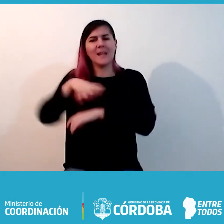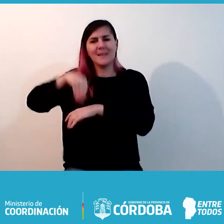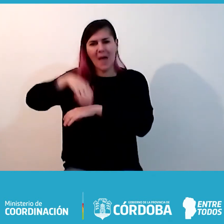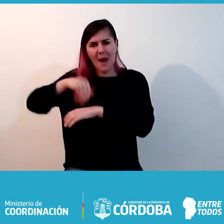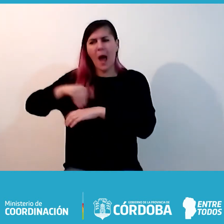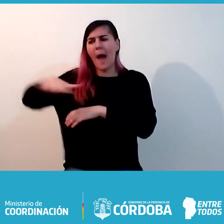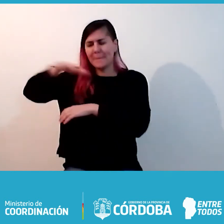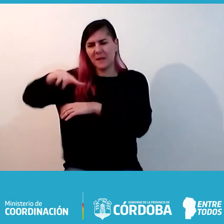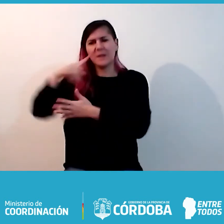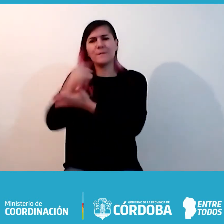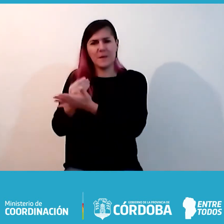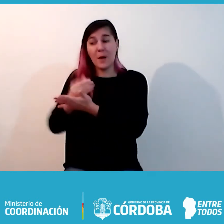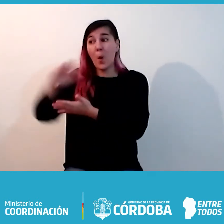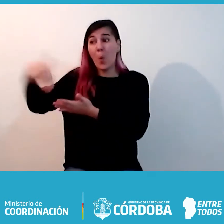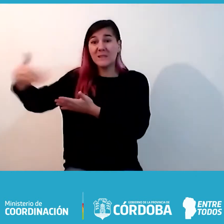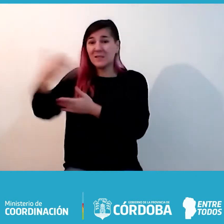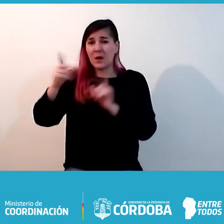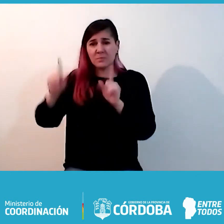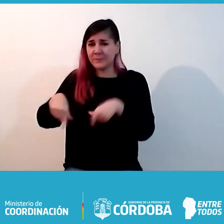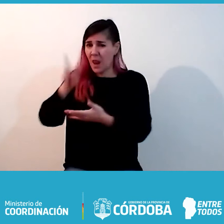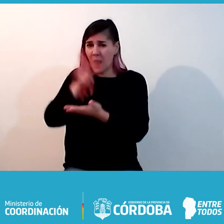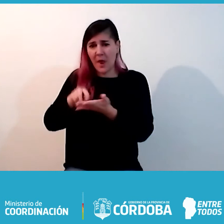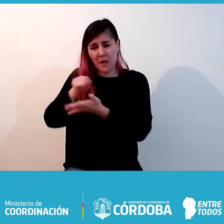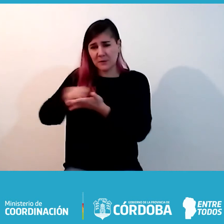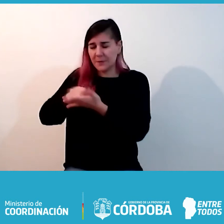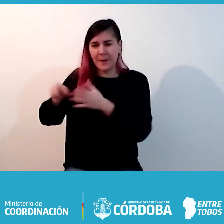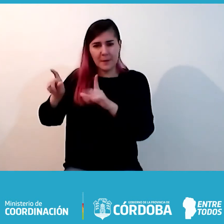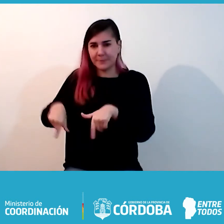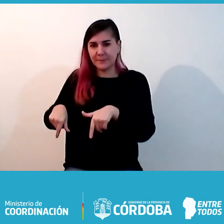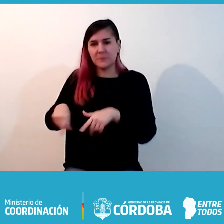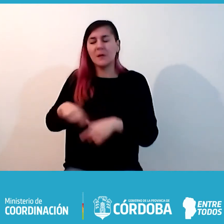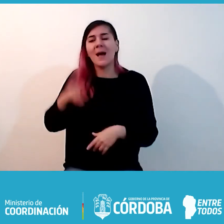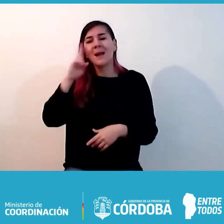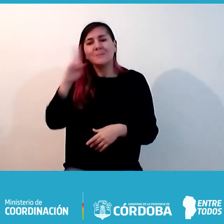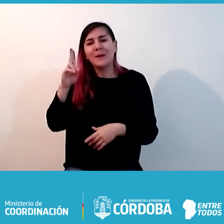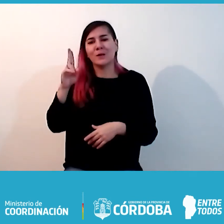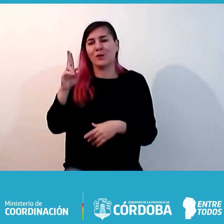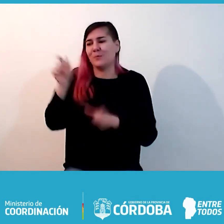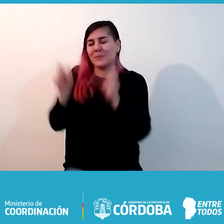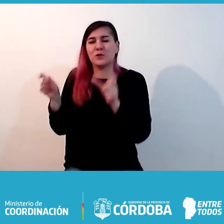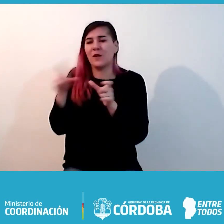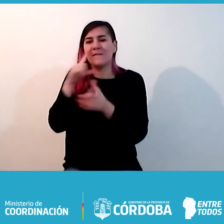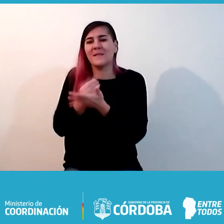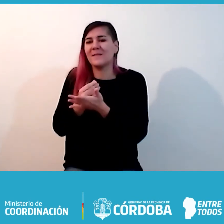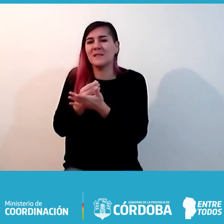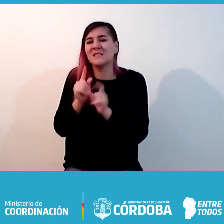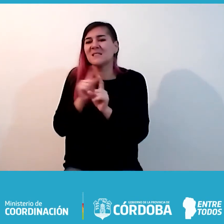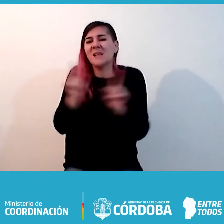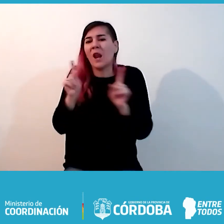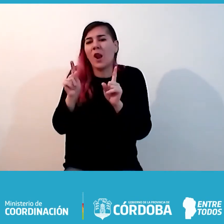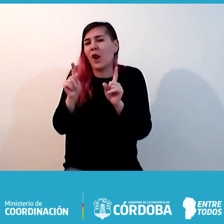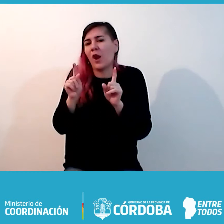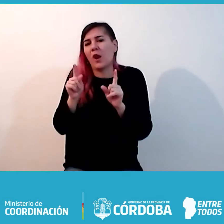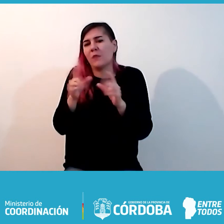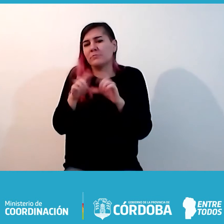Quiero decir que hay vecinos que no saben leer ni escribir, y respeto a los que viven sin conexión a Internet, desde que eligen eso